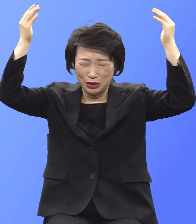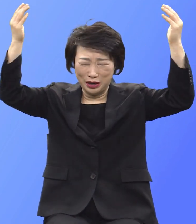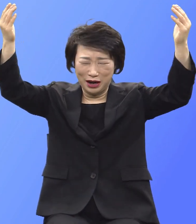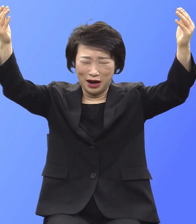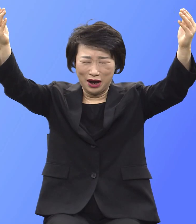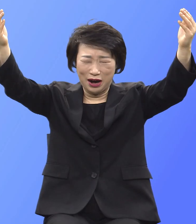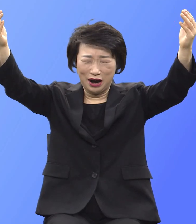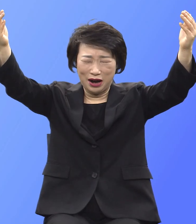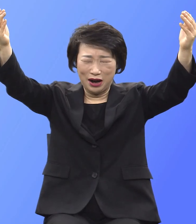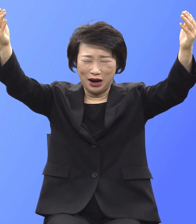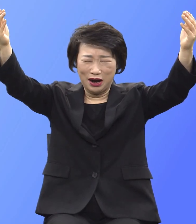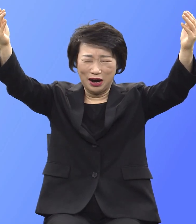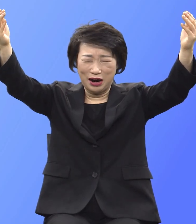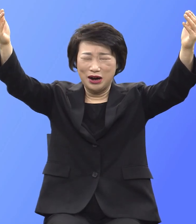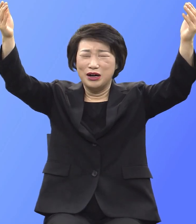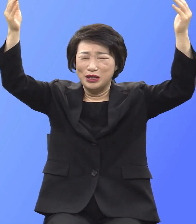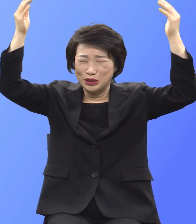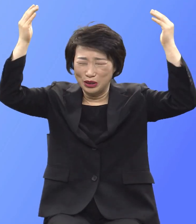주여,